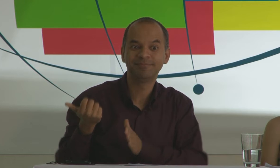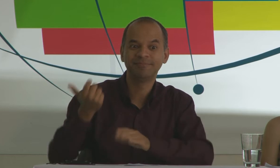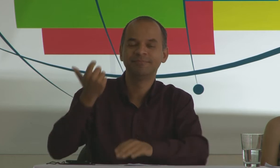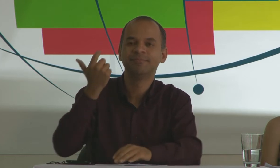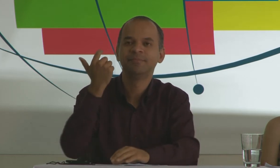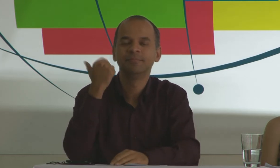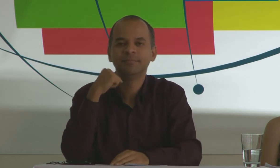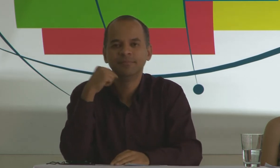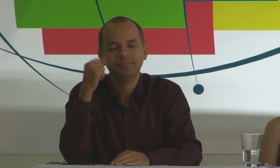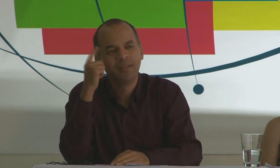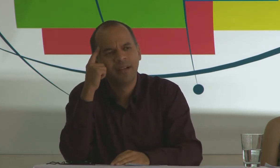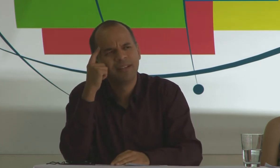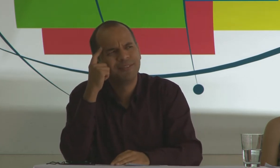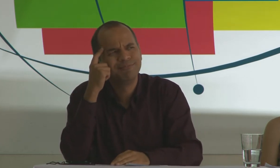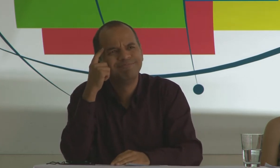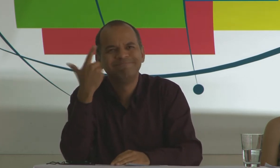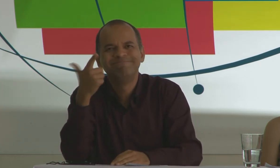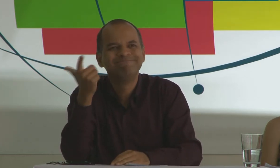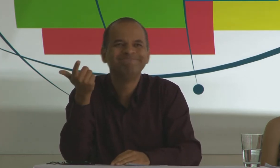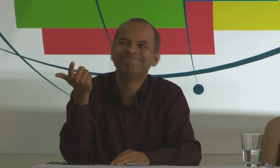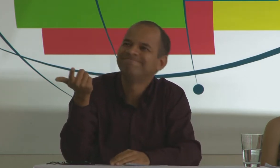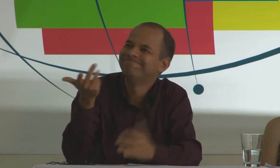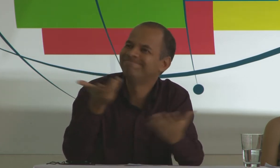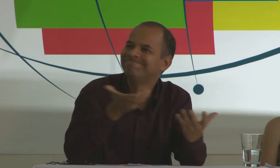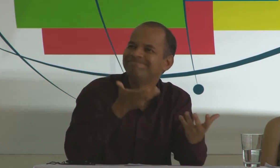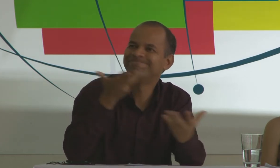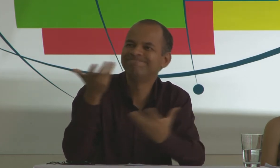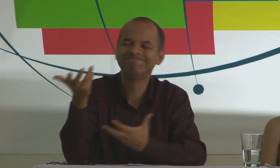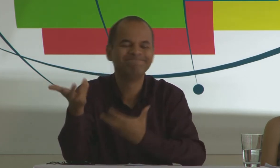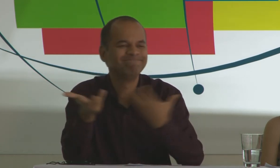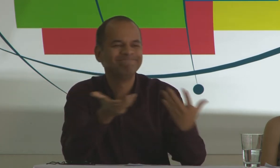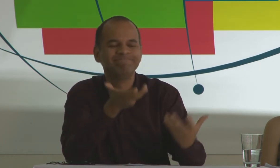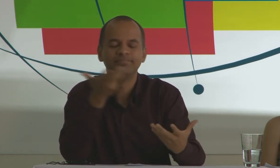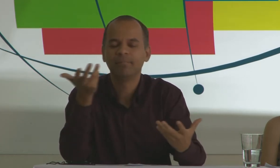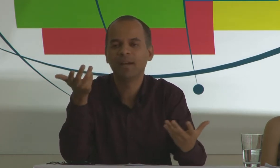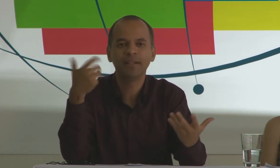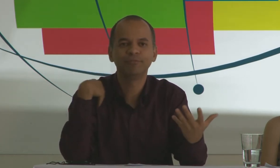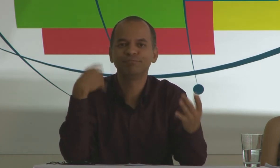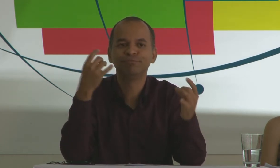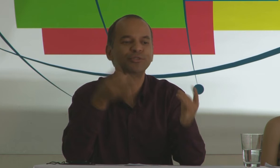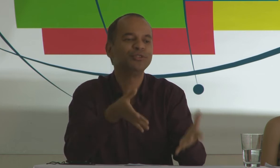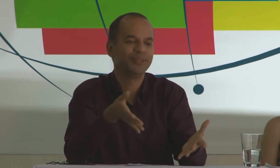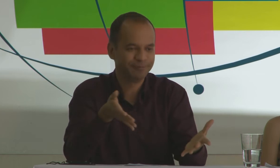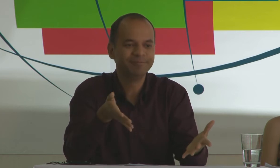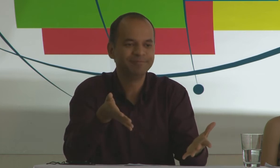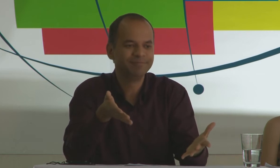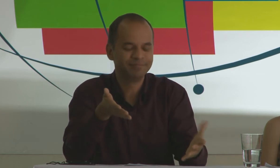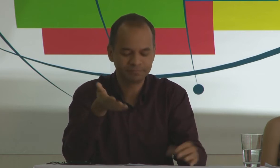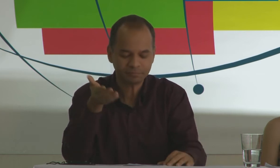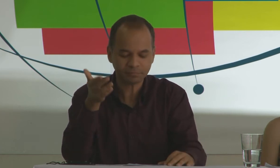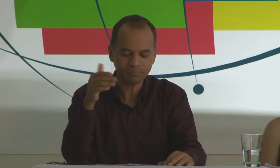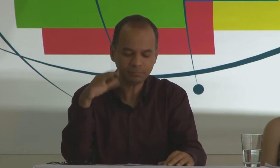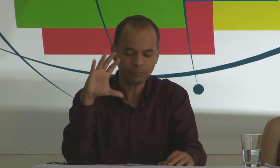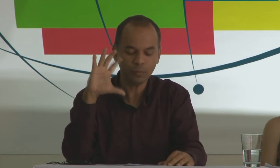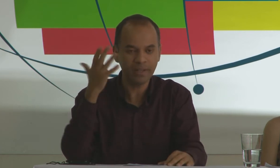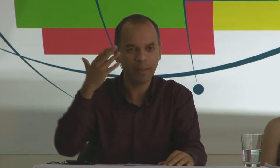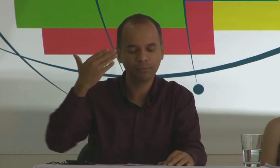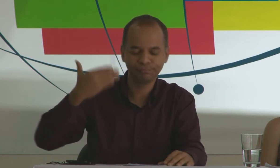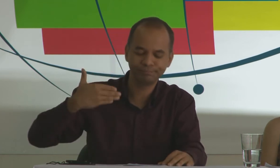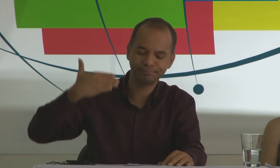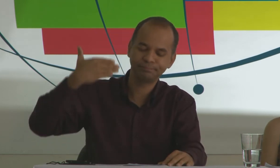que eu tentei a primeira vez. E ficava pensando, poxa, mas e agora? Como é que eu vou lidar com essa questão? Não